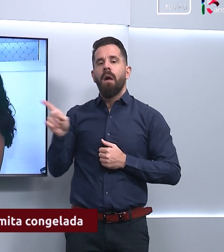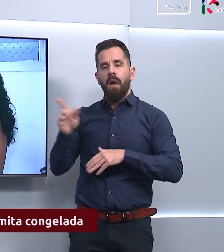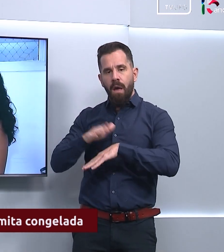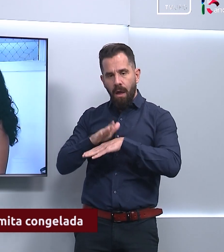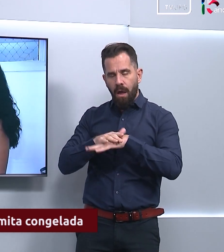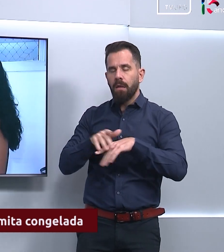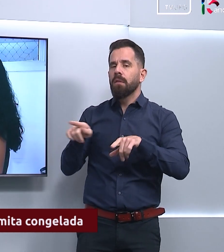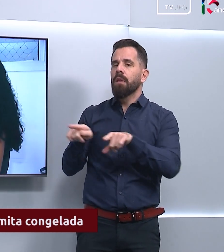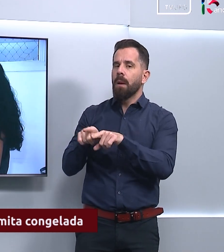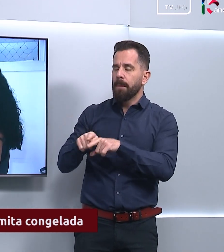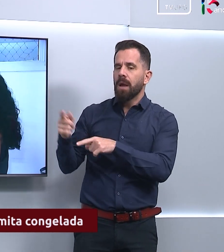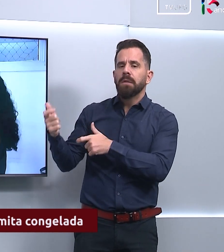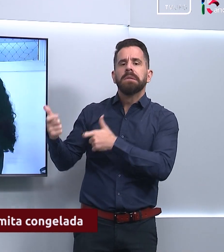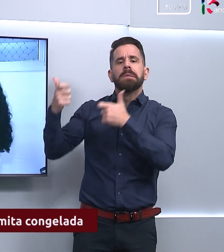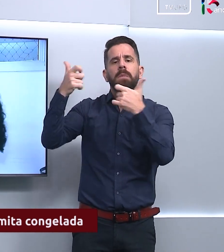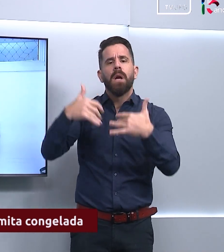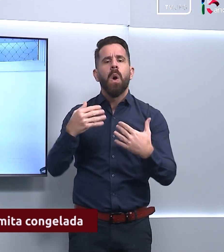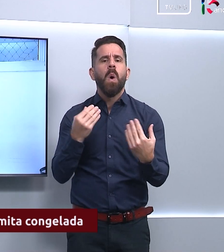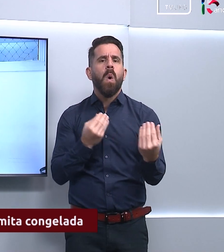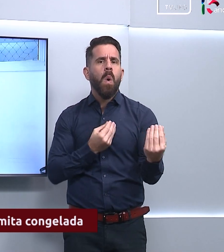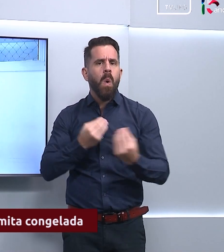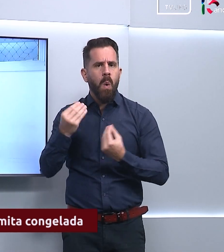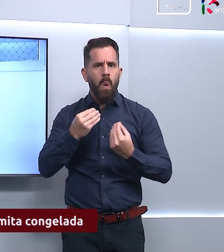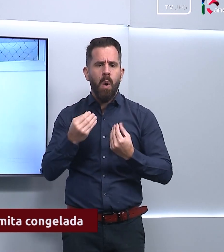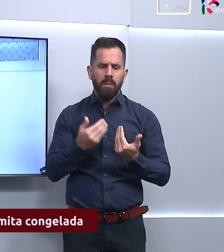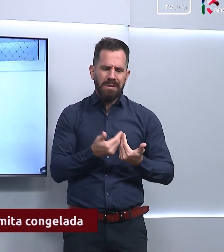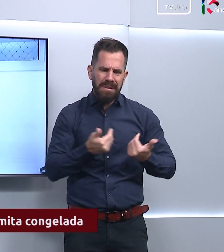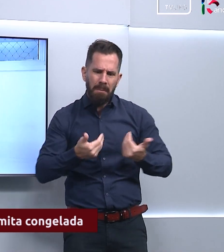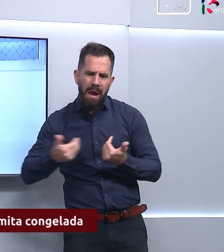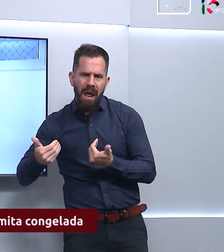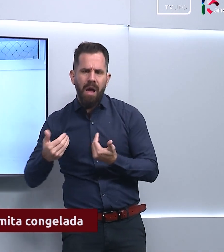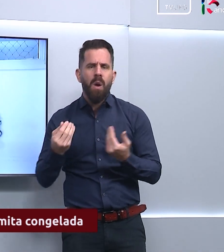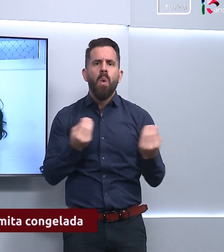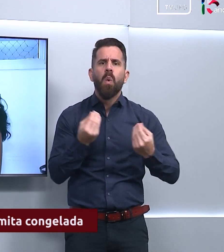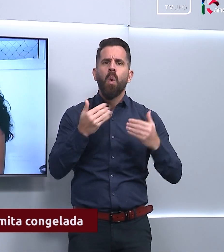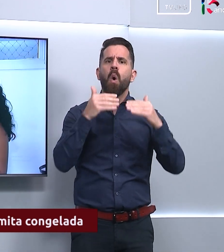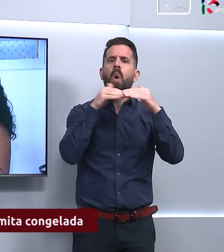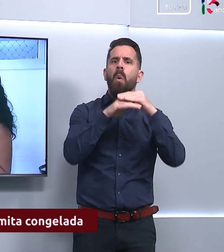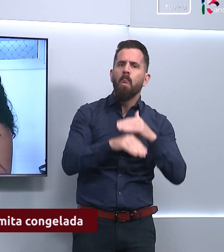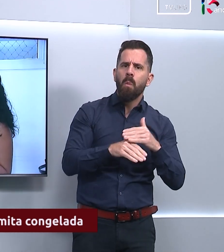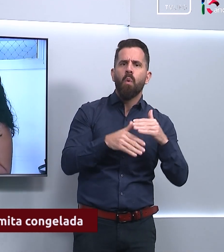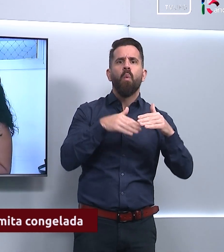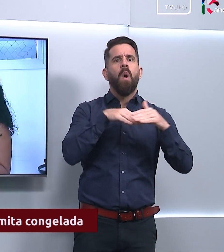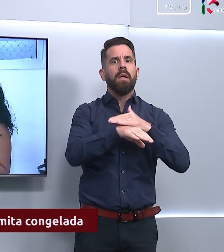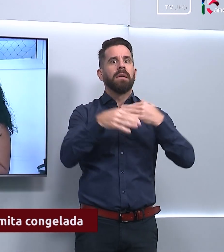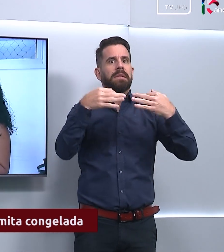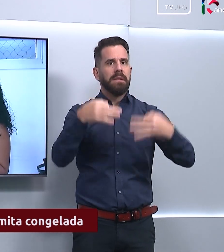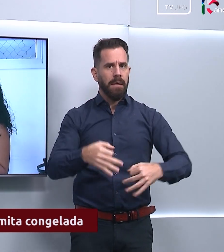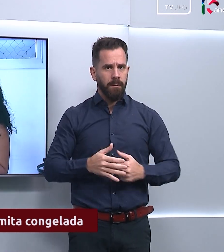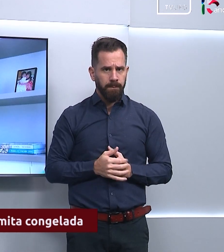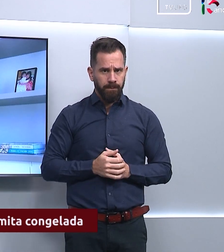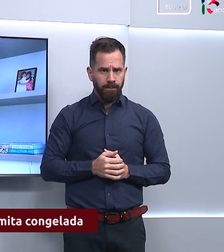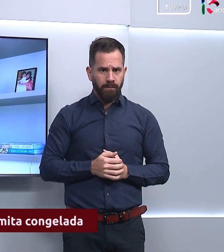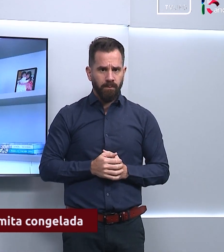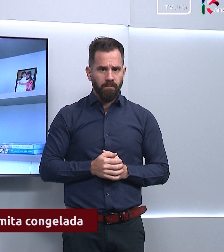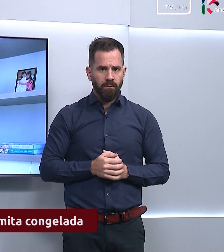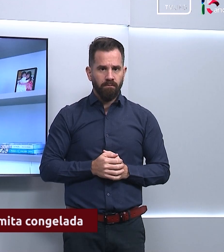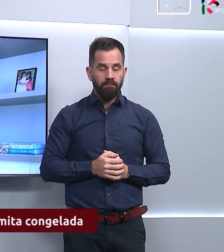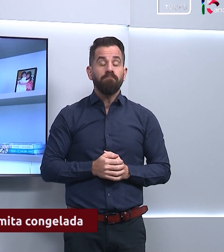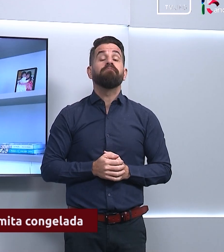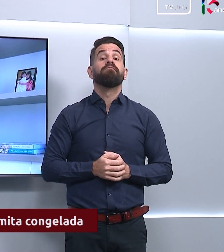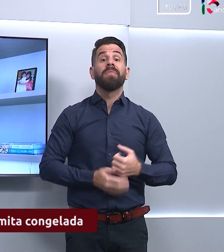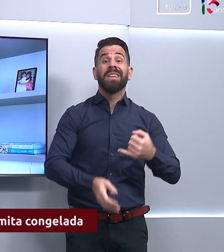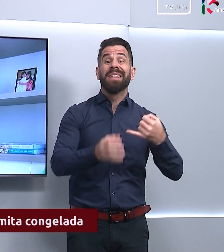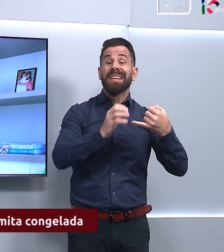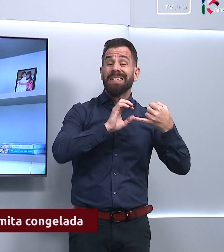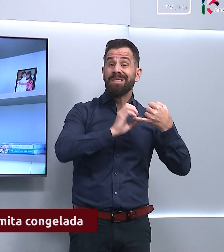dá dicas de como separar, de como guardar esses alimentos. O feijão,